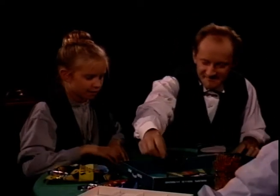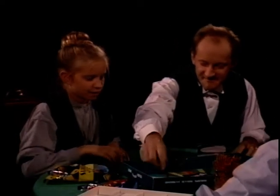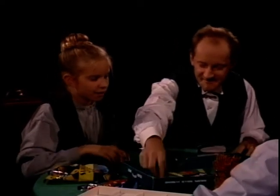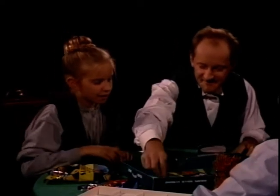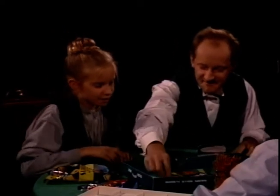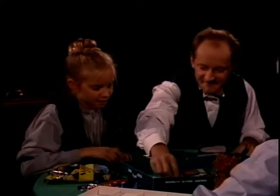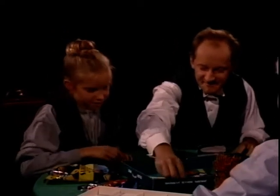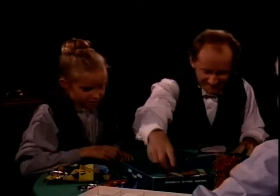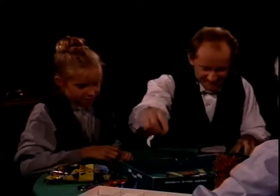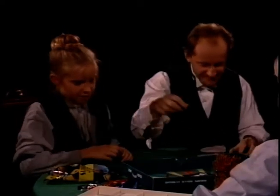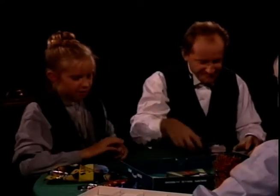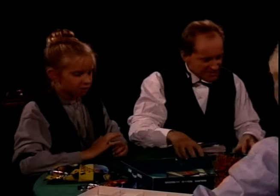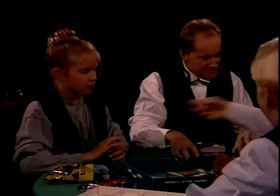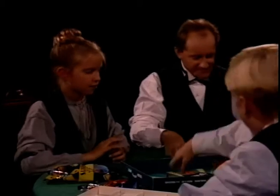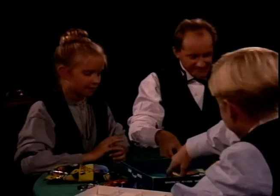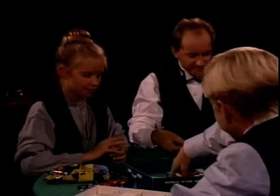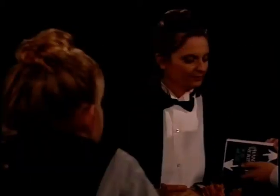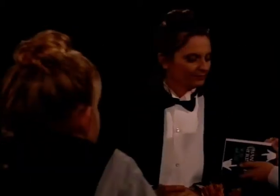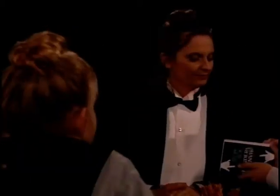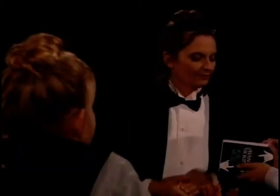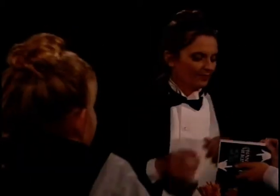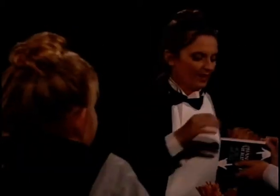Jaha. Okej. Okay. Nej.